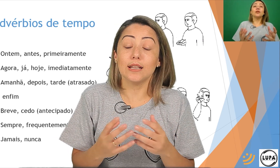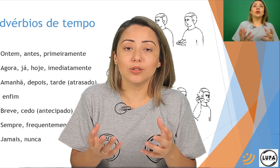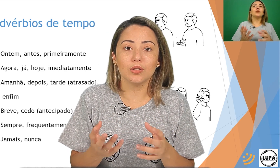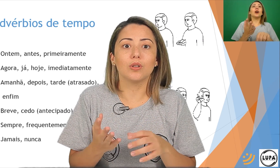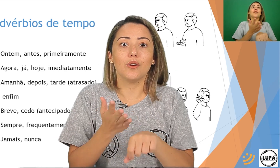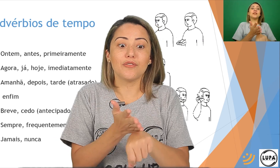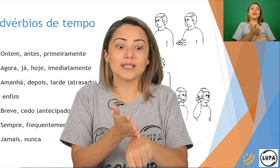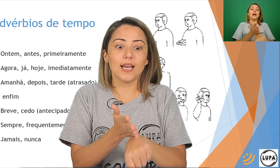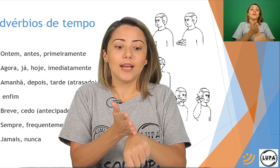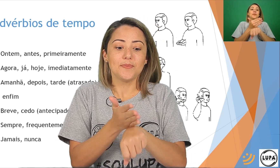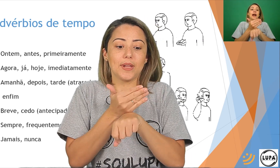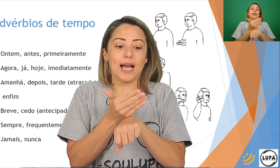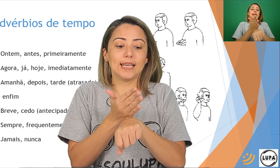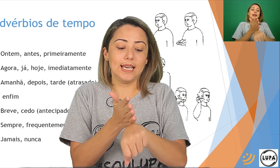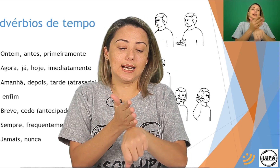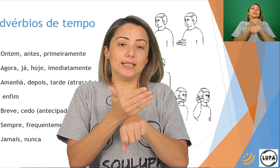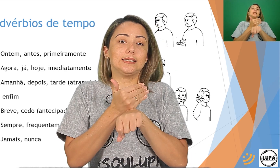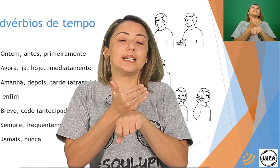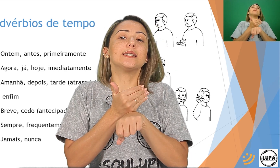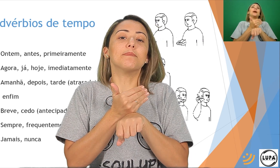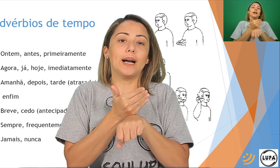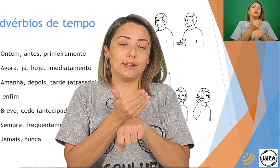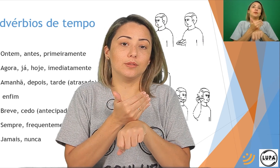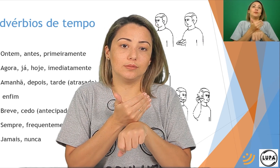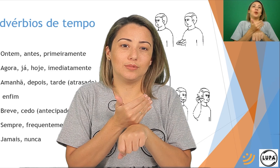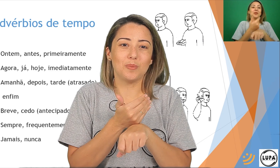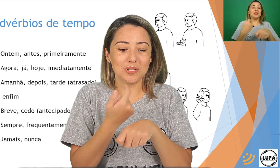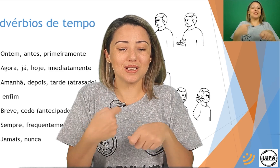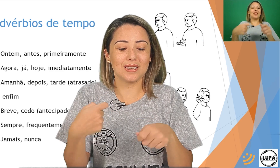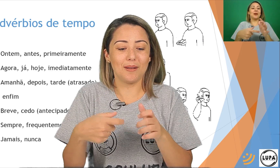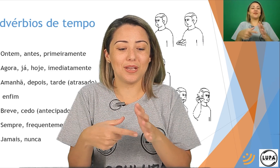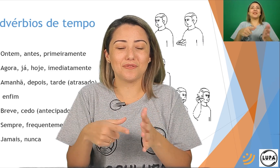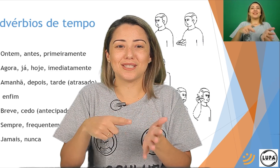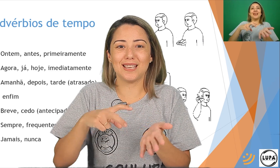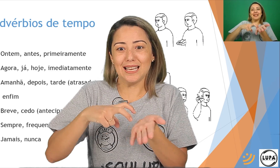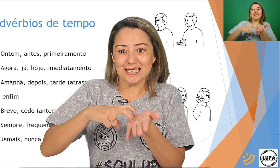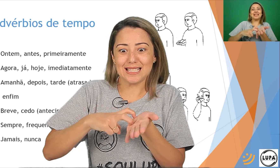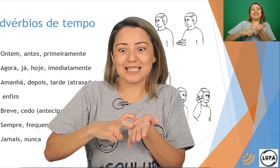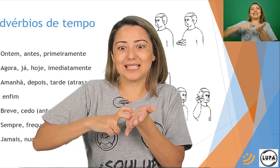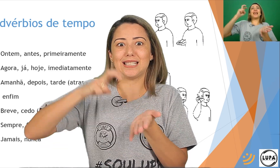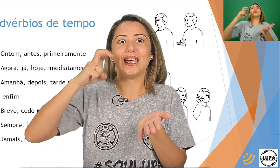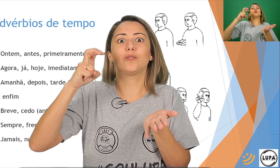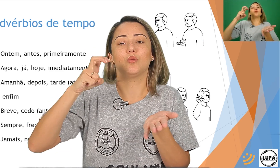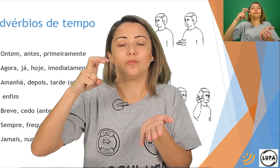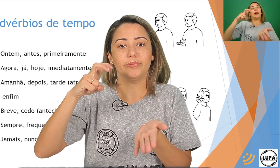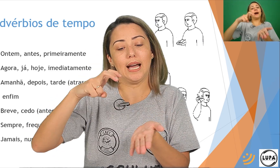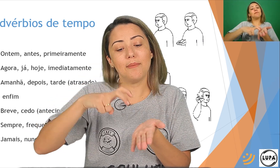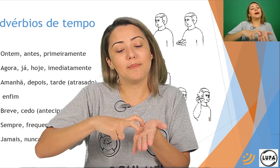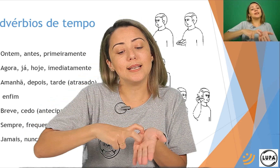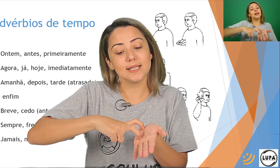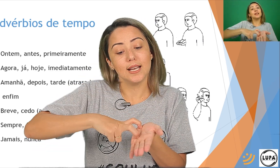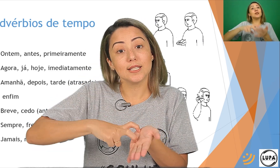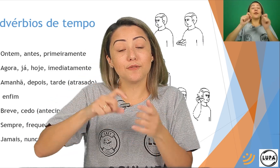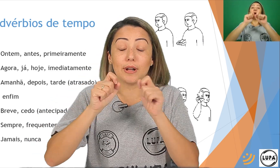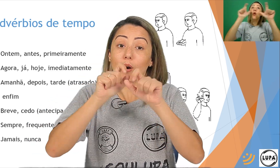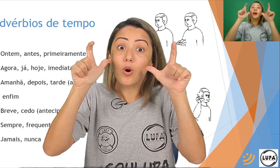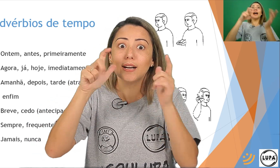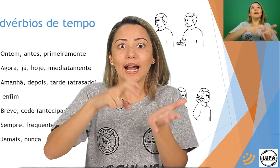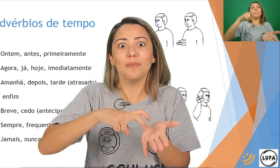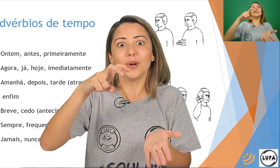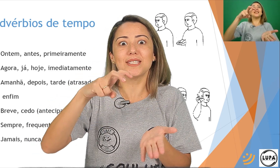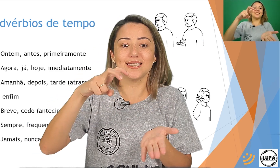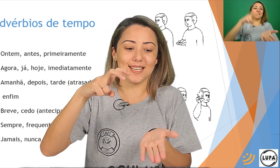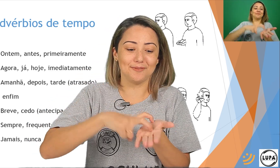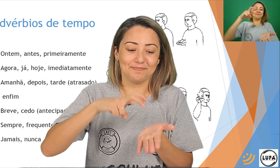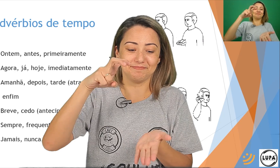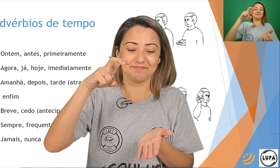melhor cedo do que nunca. Eu vou fazer aqui, antecipado. Não preciso necessariamente fazer cedo, tá? Mas se for